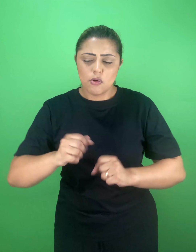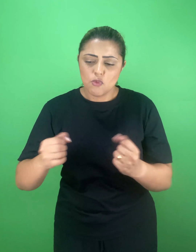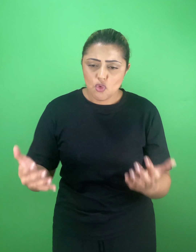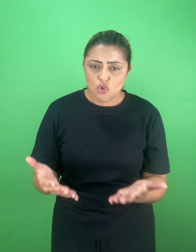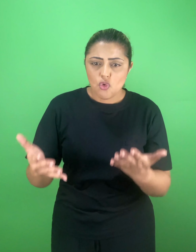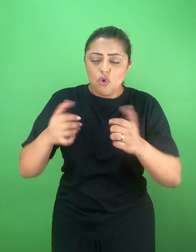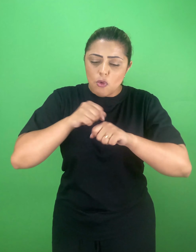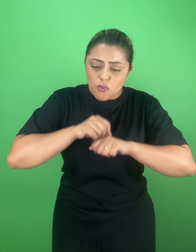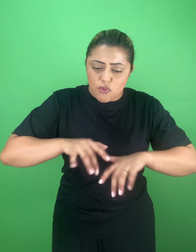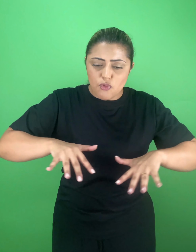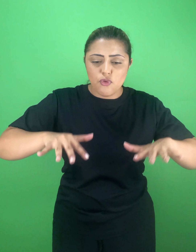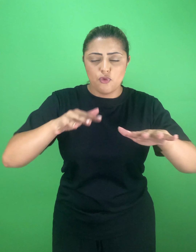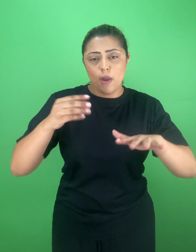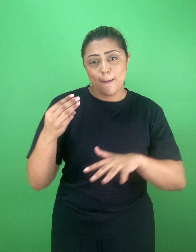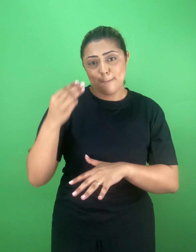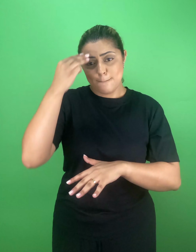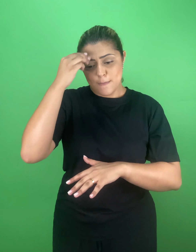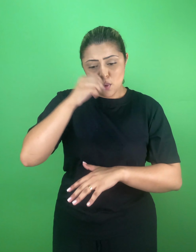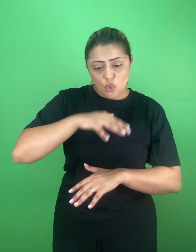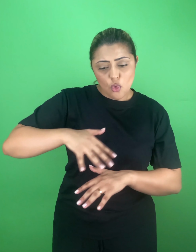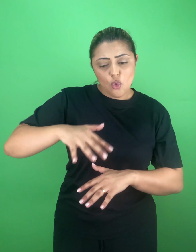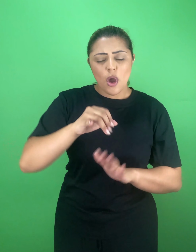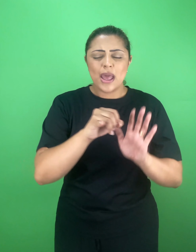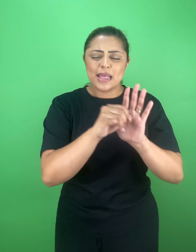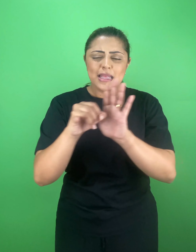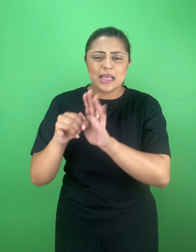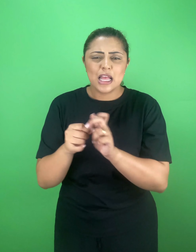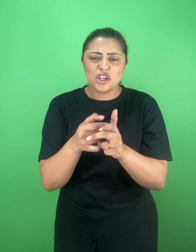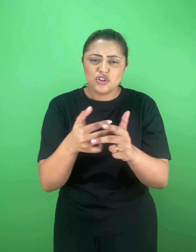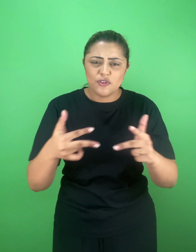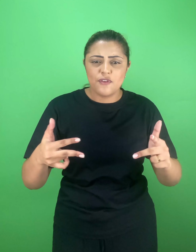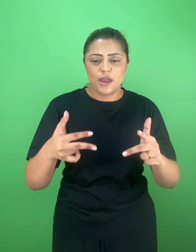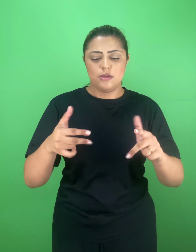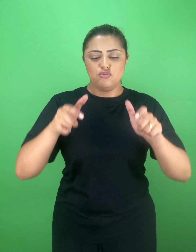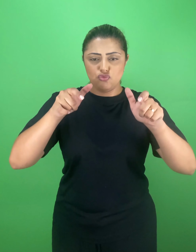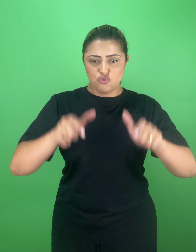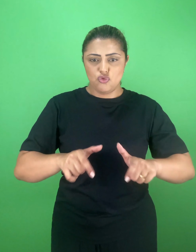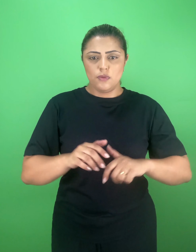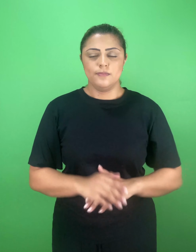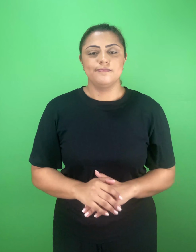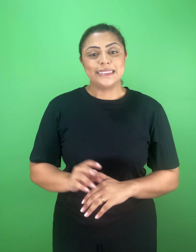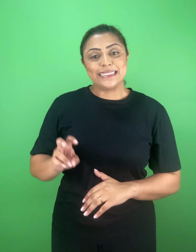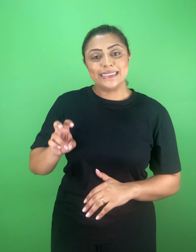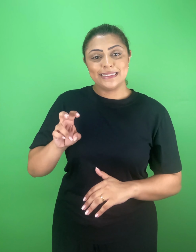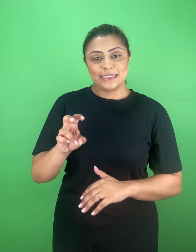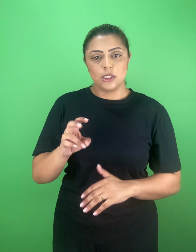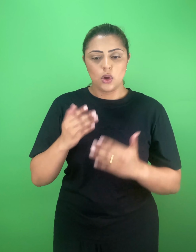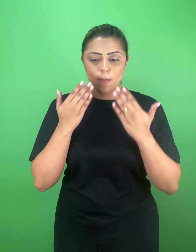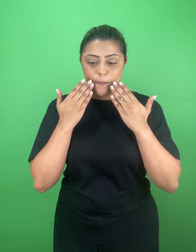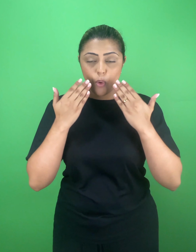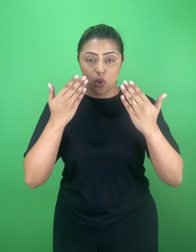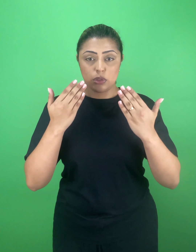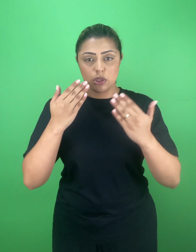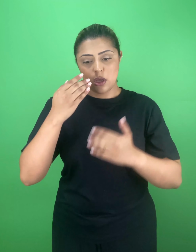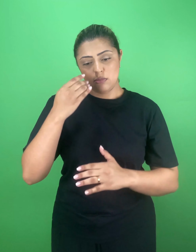preservação da memória das várias identidades que constituem 5. Exposições, criação de catálogo